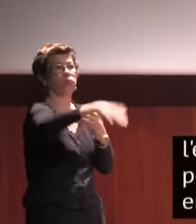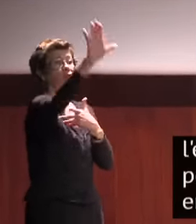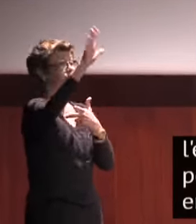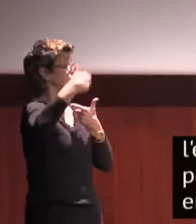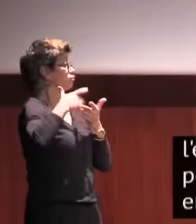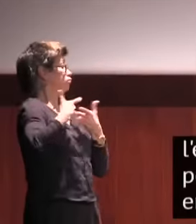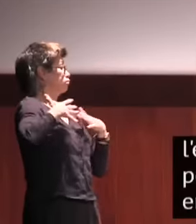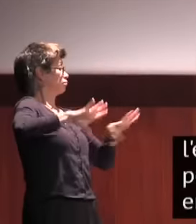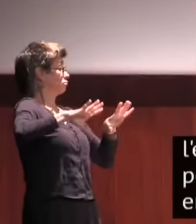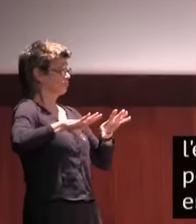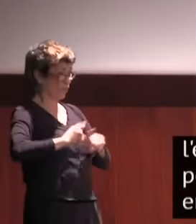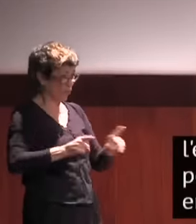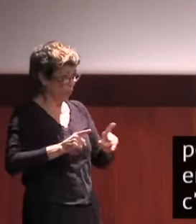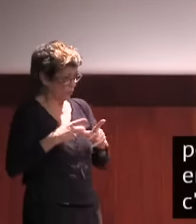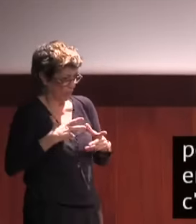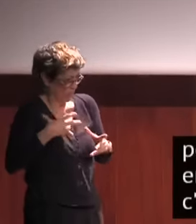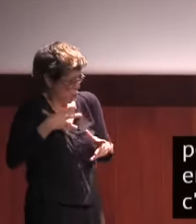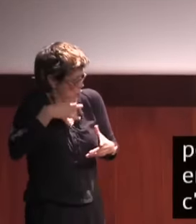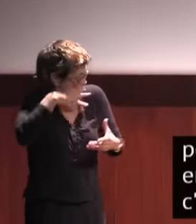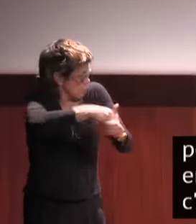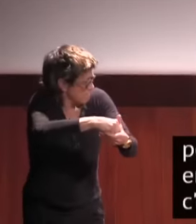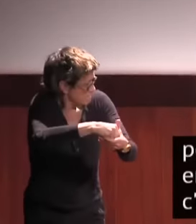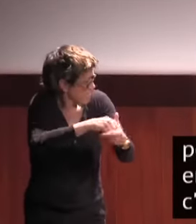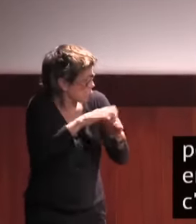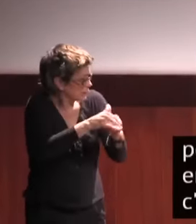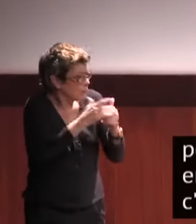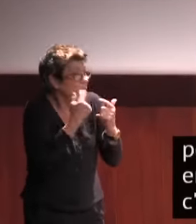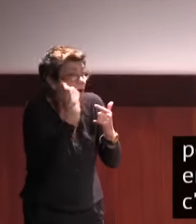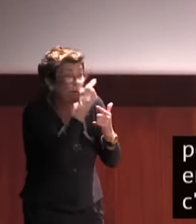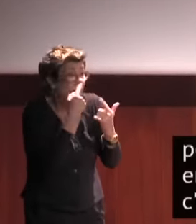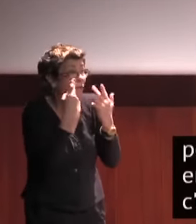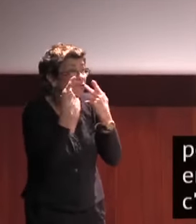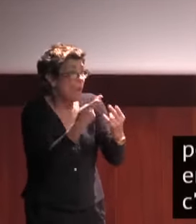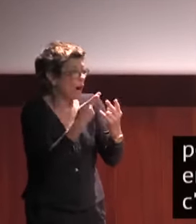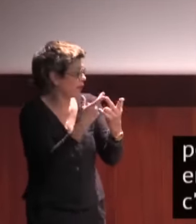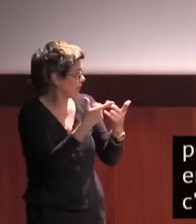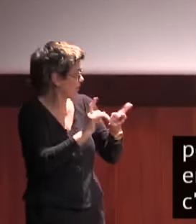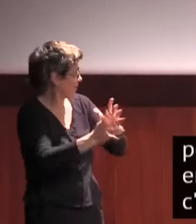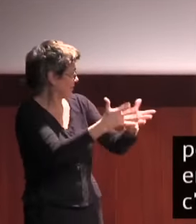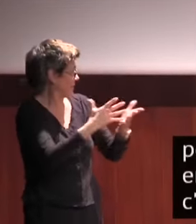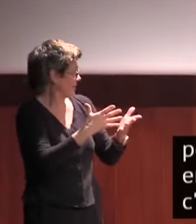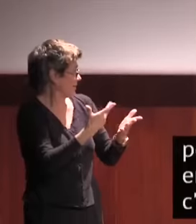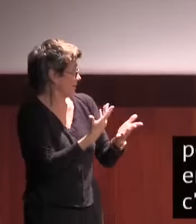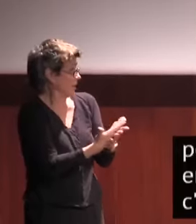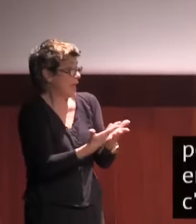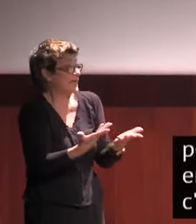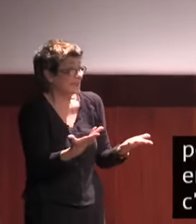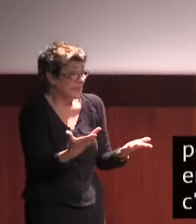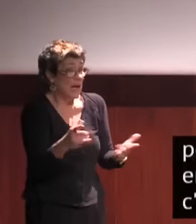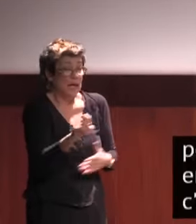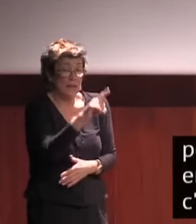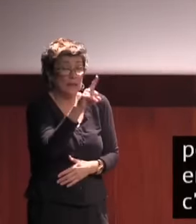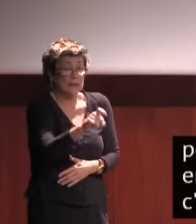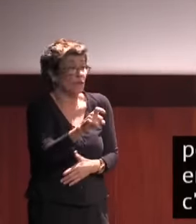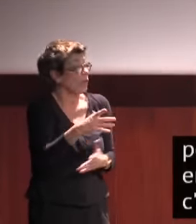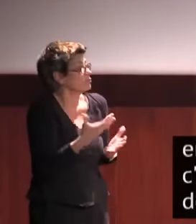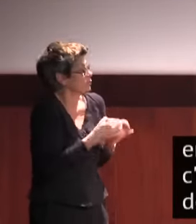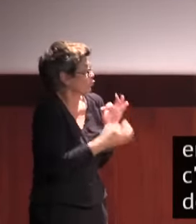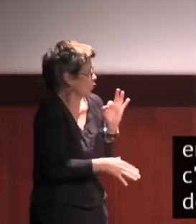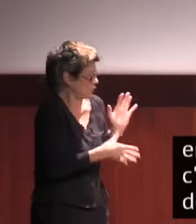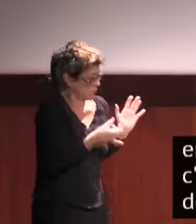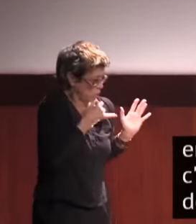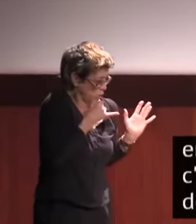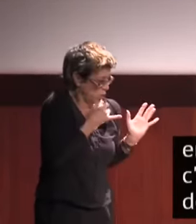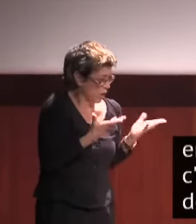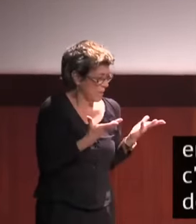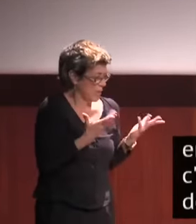Et ça, c'est une question aussi qui a été... bon, on tourne autour, hein, on n'a pas de réponse, mais